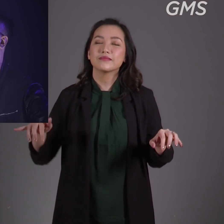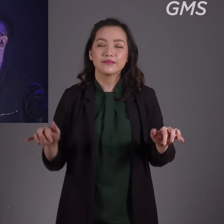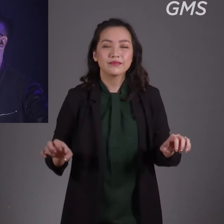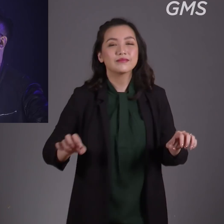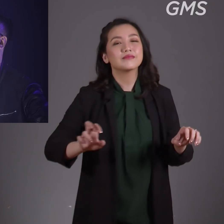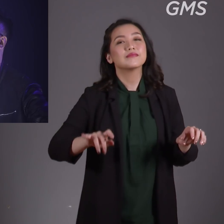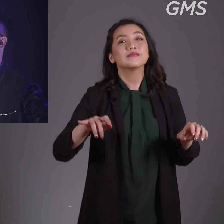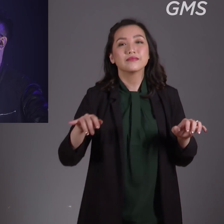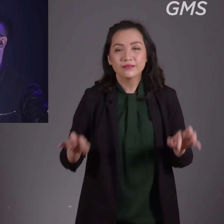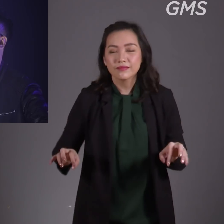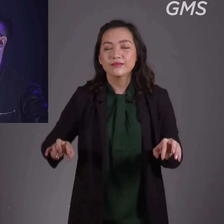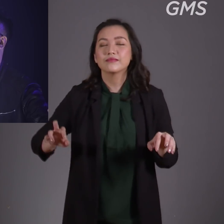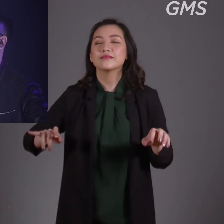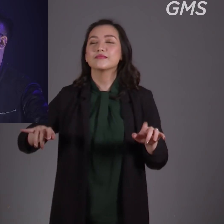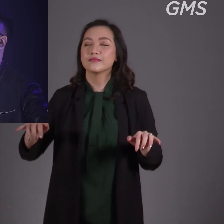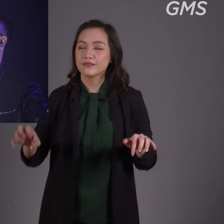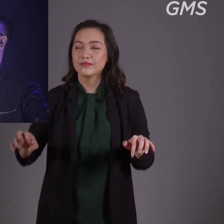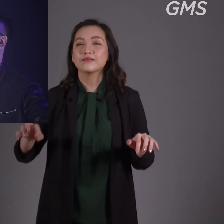Tuhan.